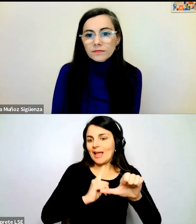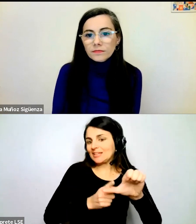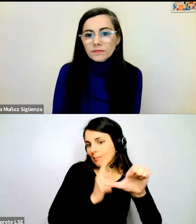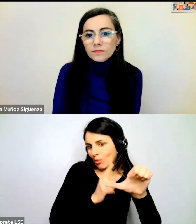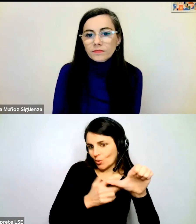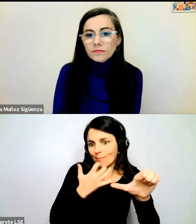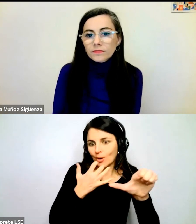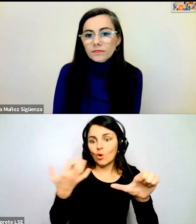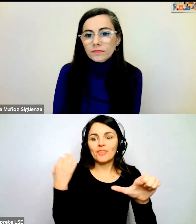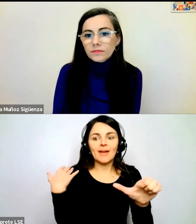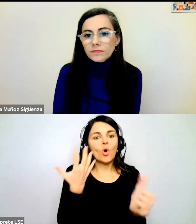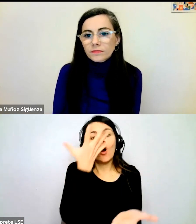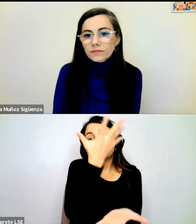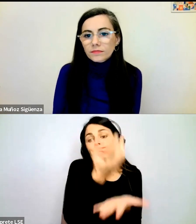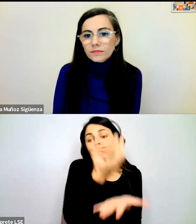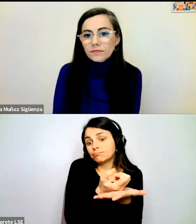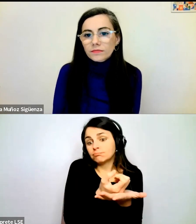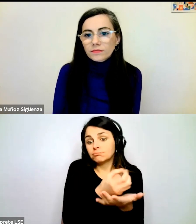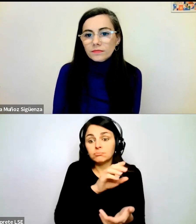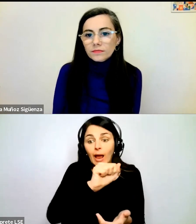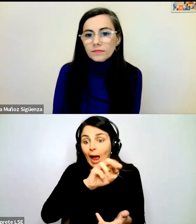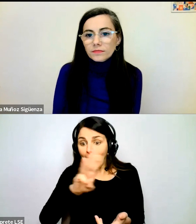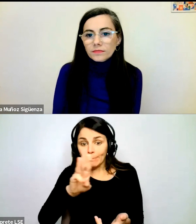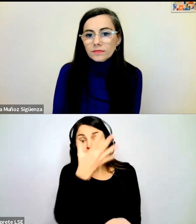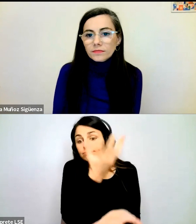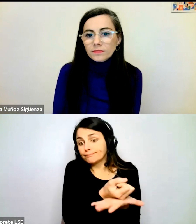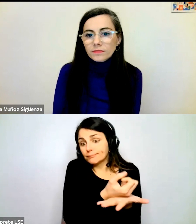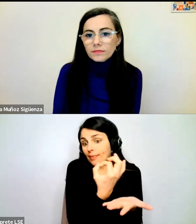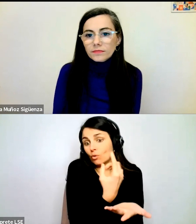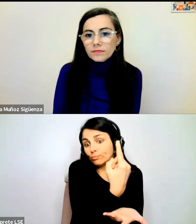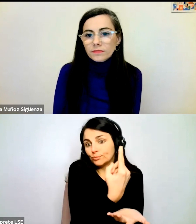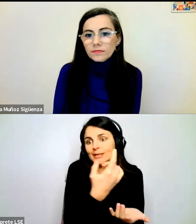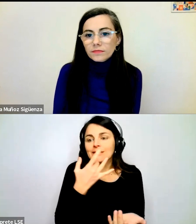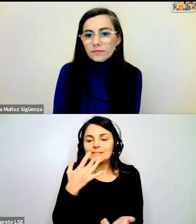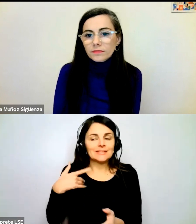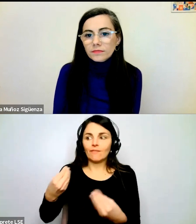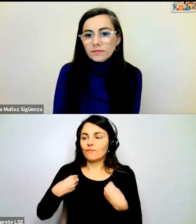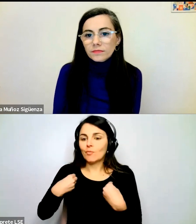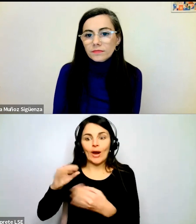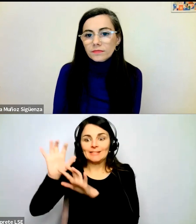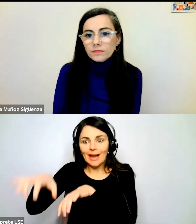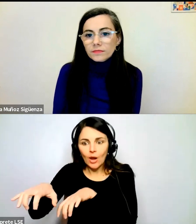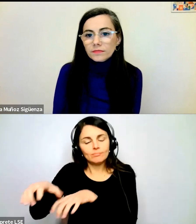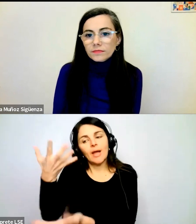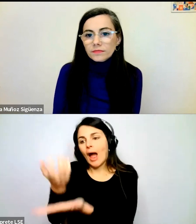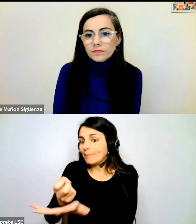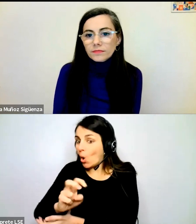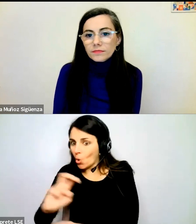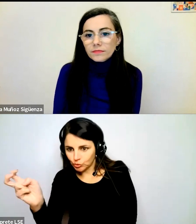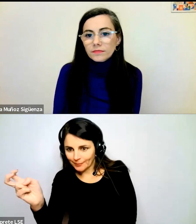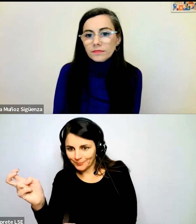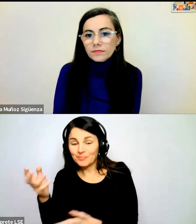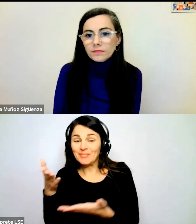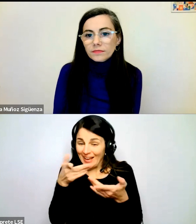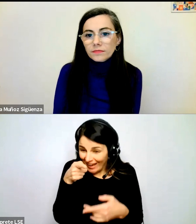vivo en Castilla y León utilicen otro sistema, si vivo en Barcelona utilizan otro sistema. Esto se está trabajando desde la CNES y las federaciones para